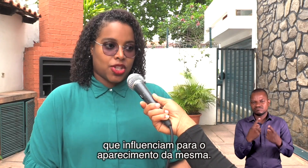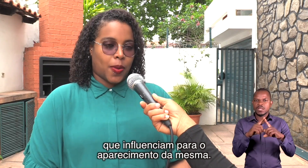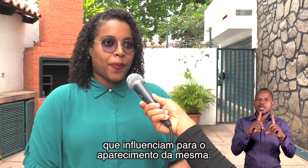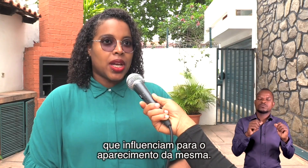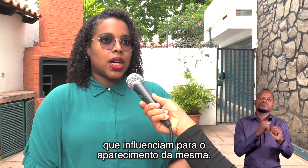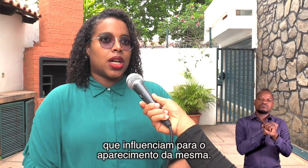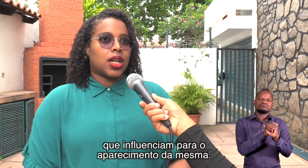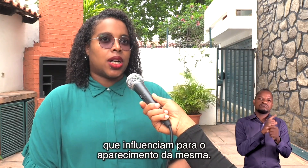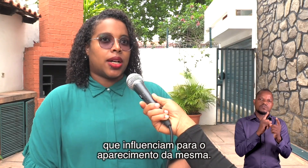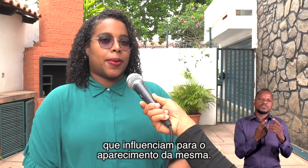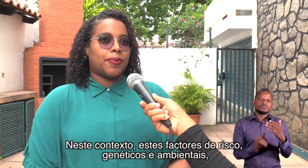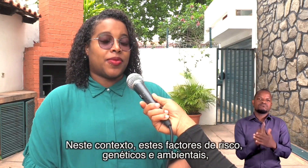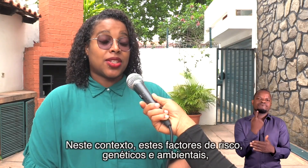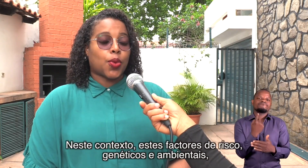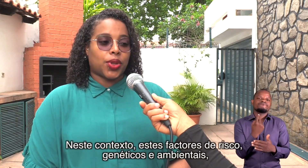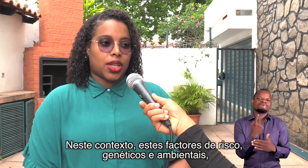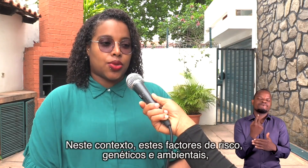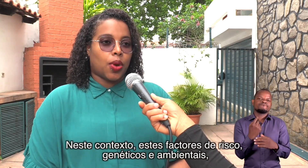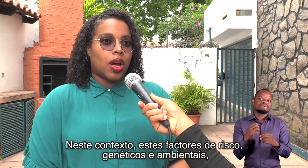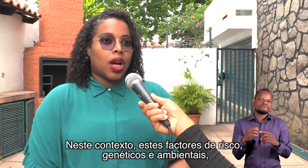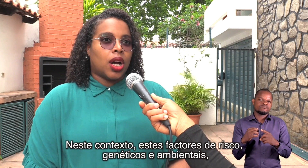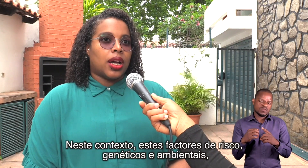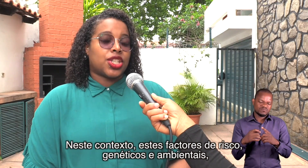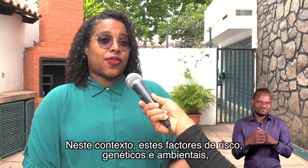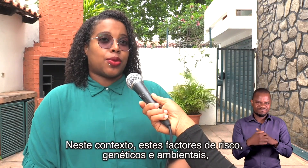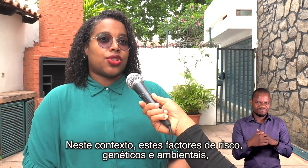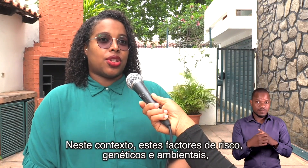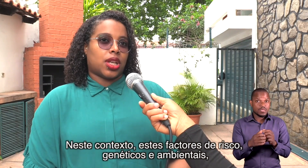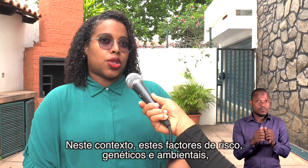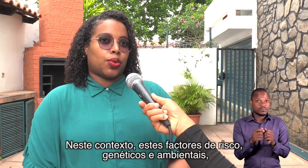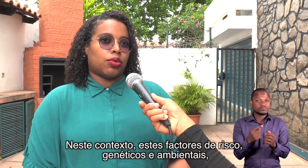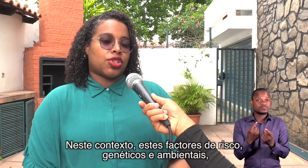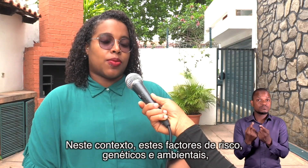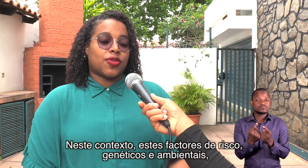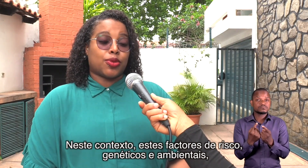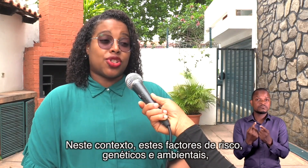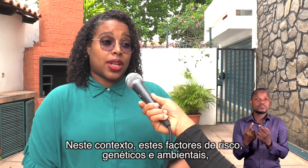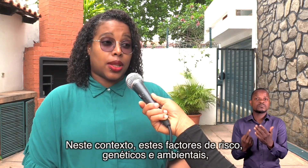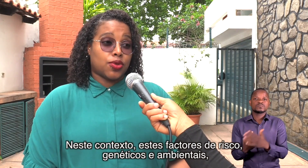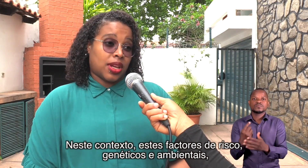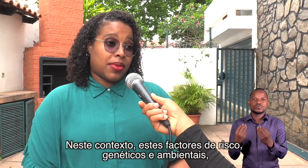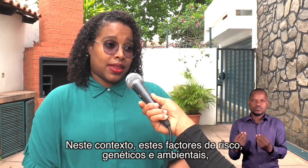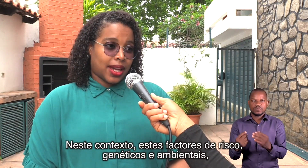mesma. Neste contexto, estes fatores de risco, nós temos fatores genéticos e